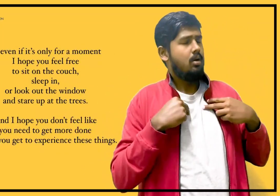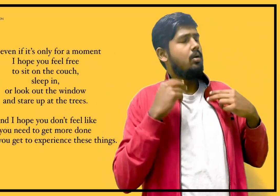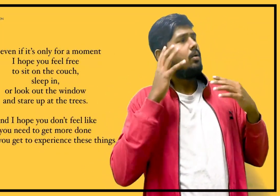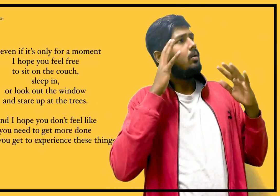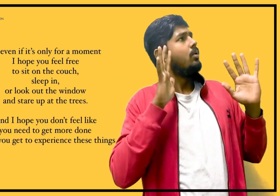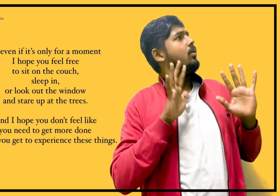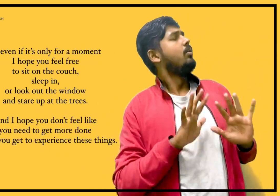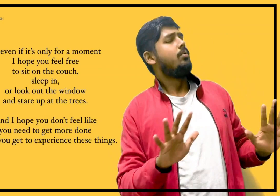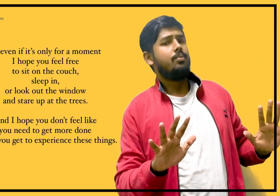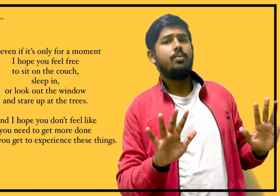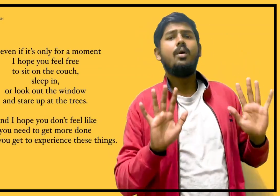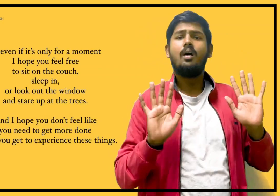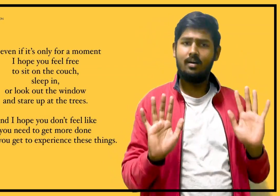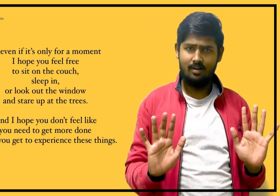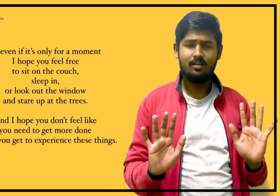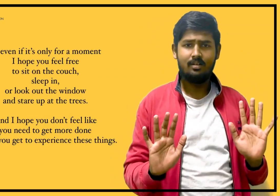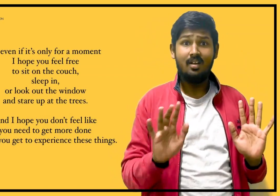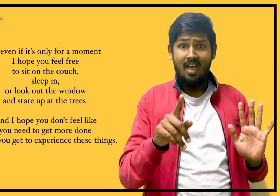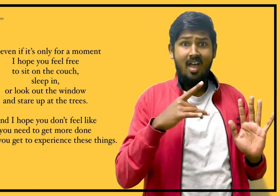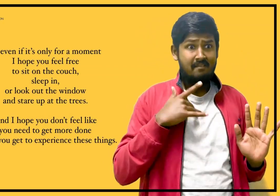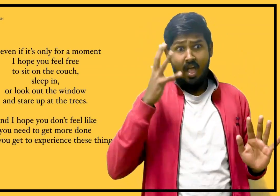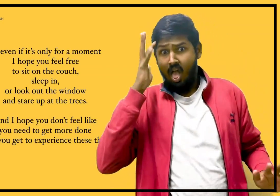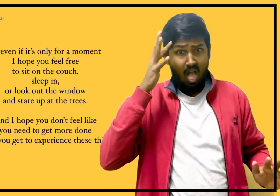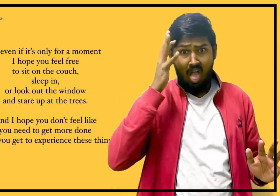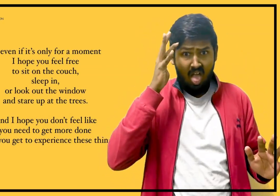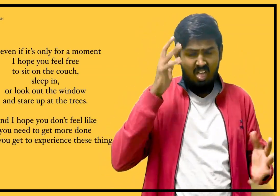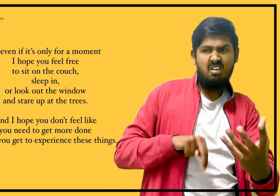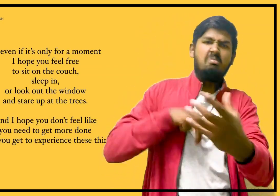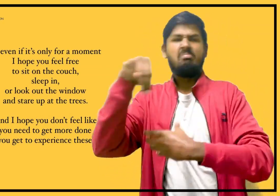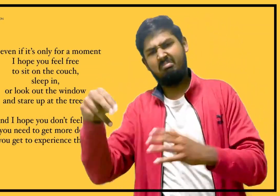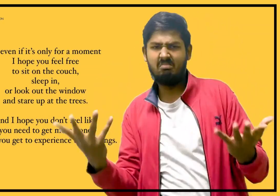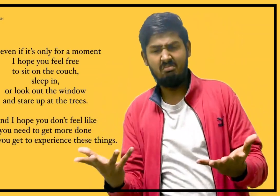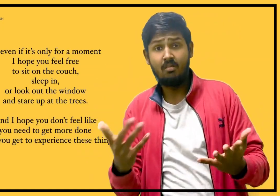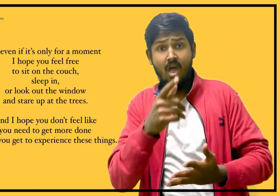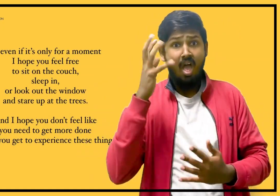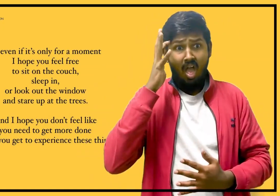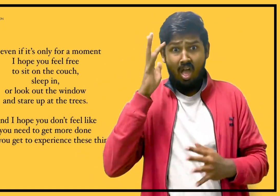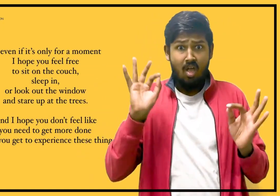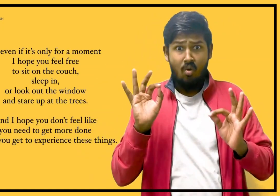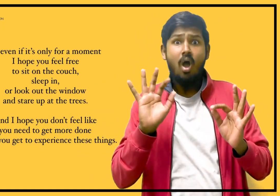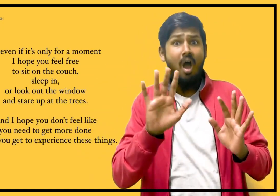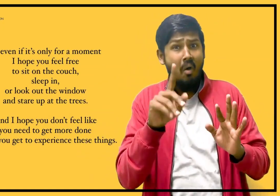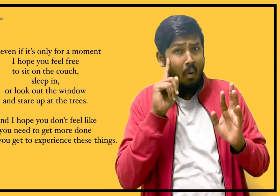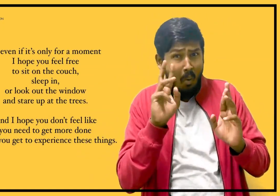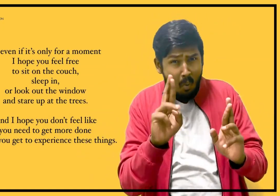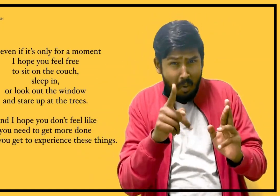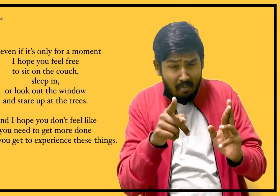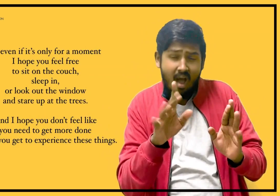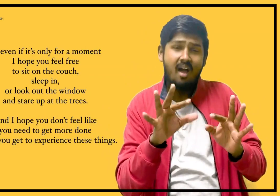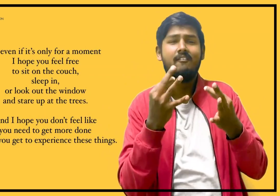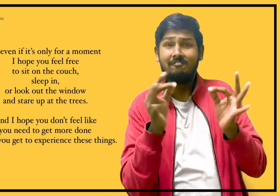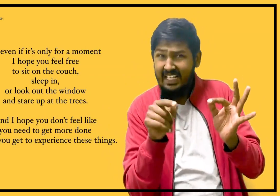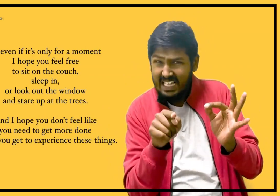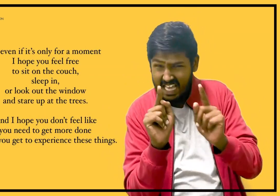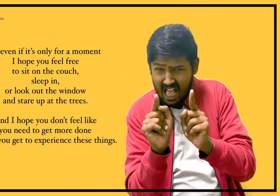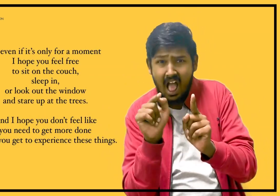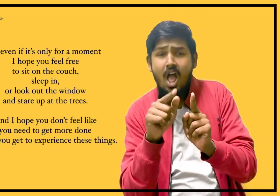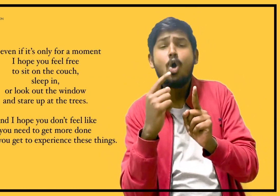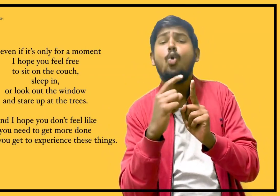समय निकालिए, अपने काम से थोड़ा सा दूर रहिए जब भी आपको लगता है कि आप काम करने के लिए इच्छुक नहीं हैं। अगर